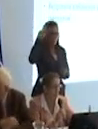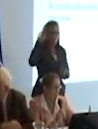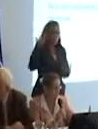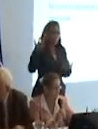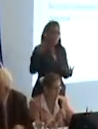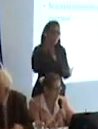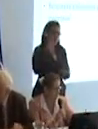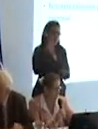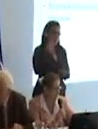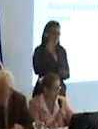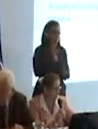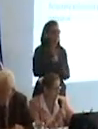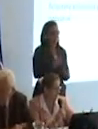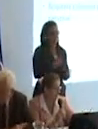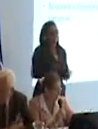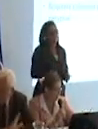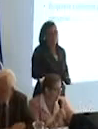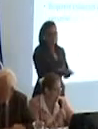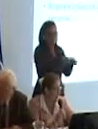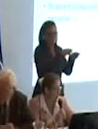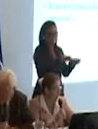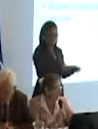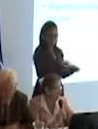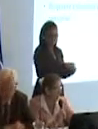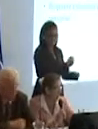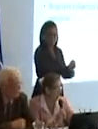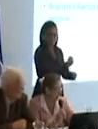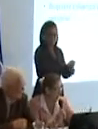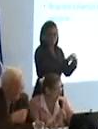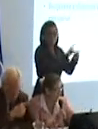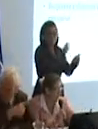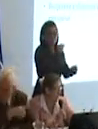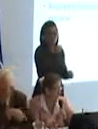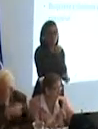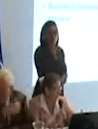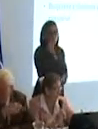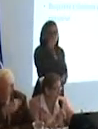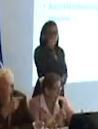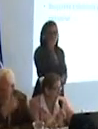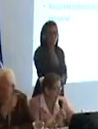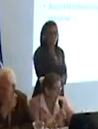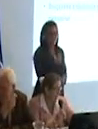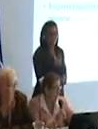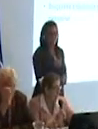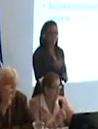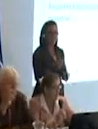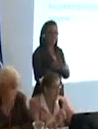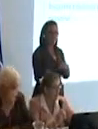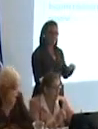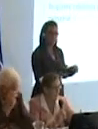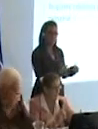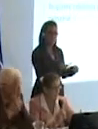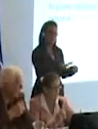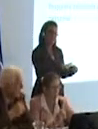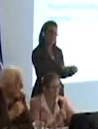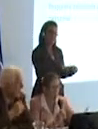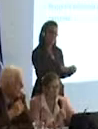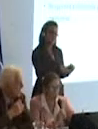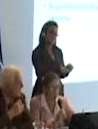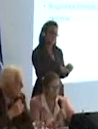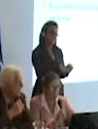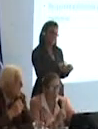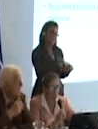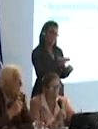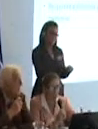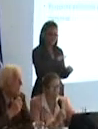evidencian. Hay una mesa específica que está trabajando el tema de primera infancia, educación básica y media. Entonces, esas se